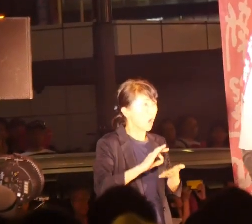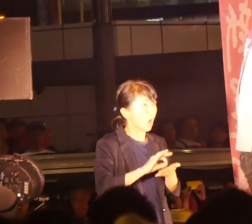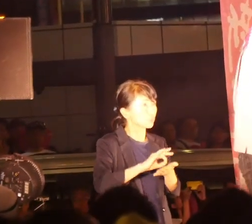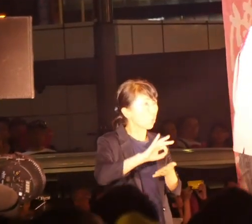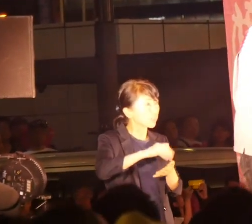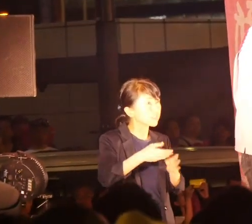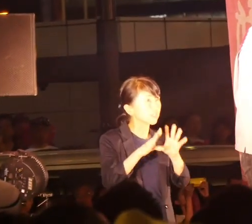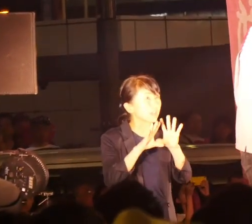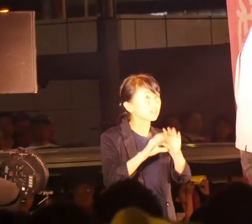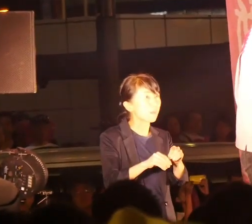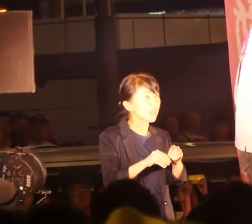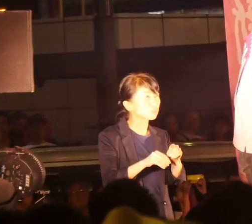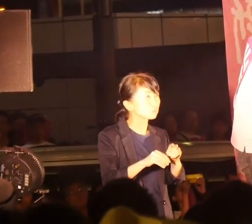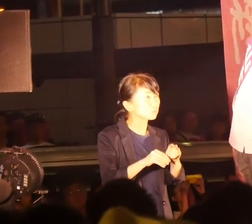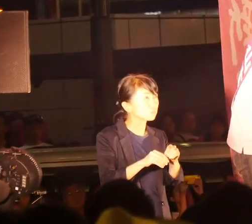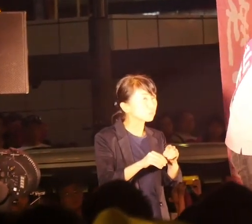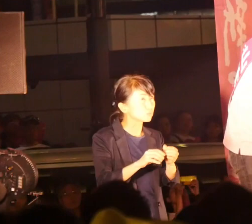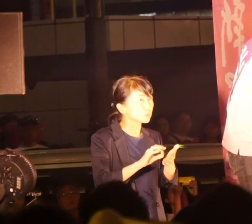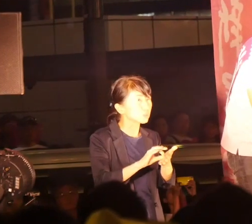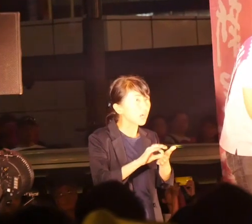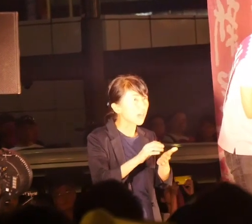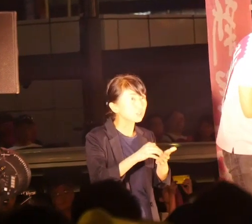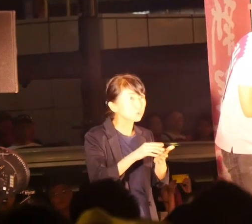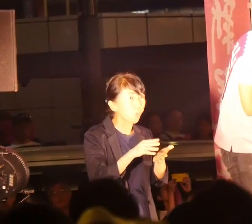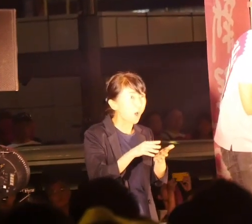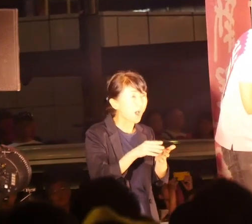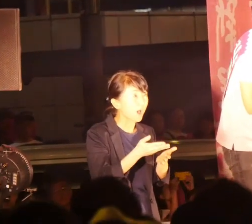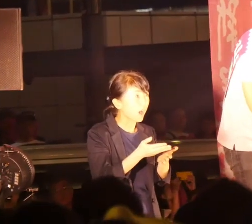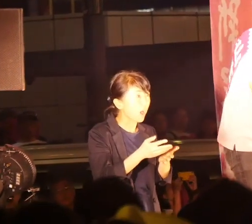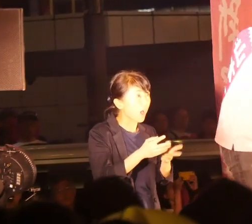やめるのっていくらかかりましたっけ。